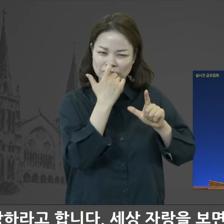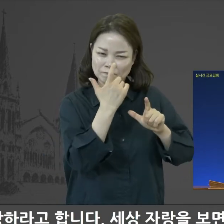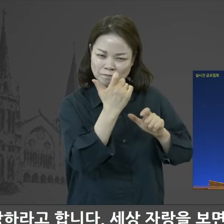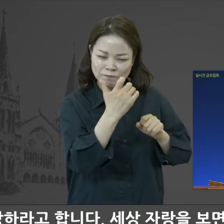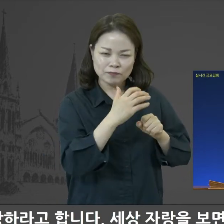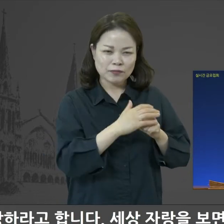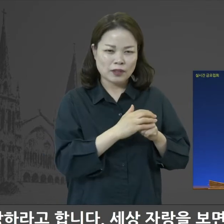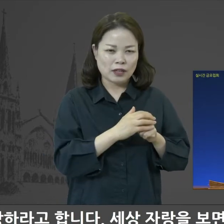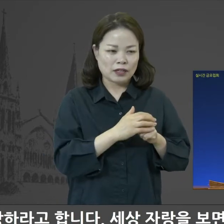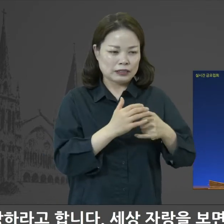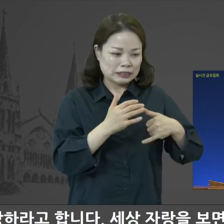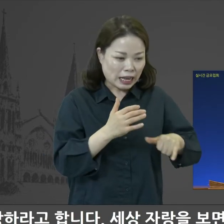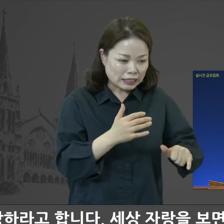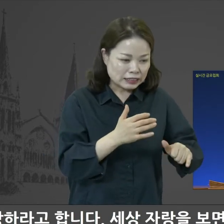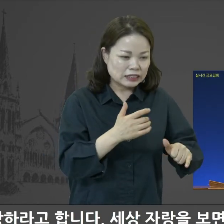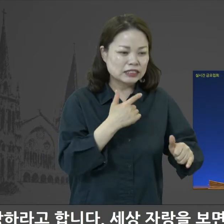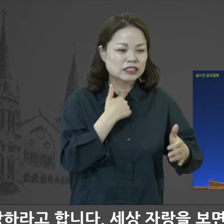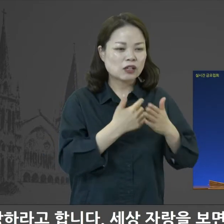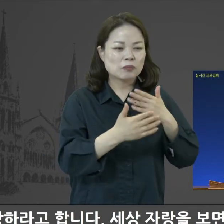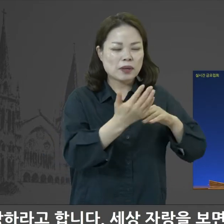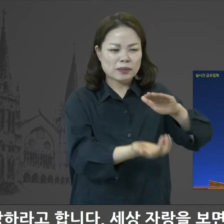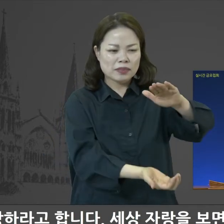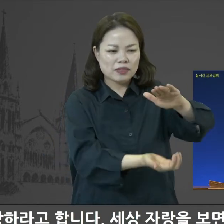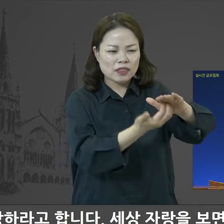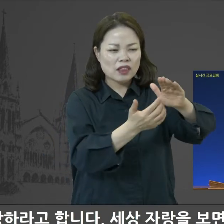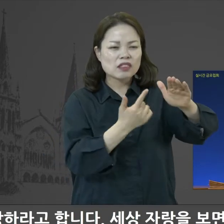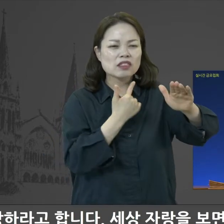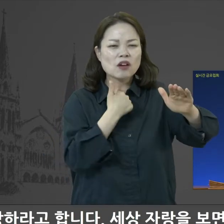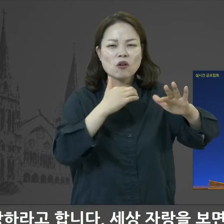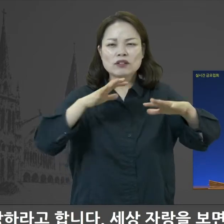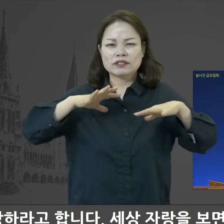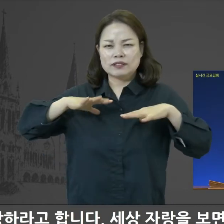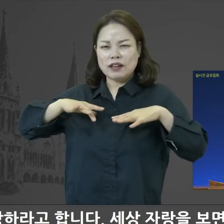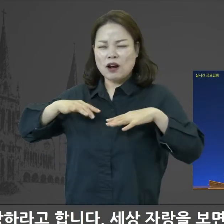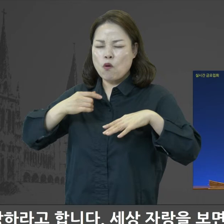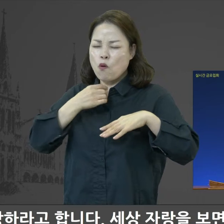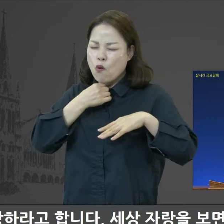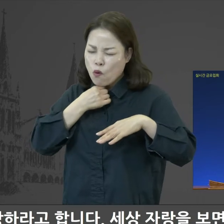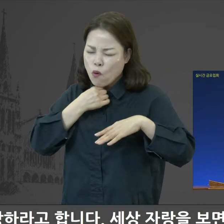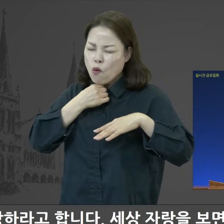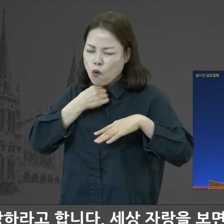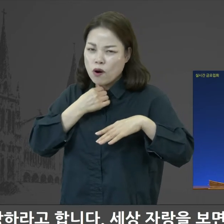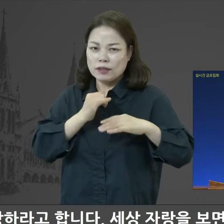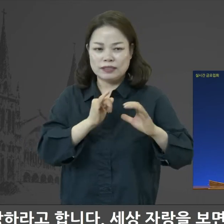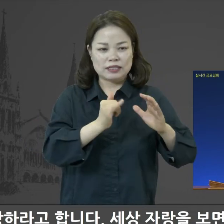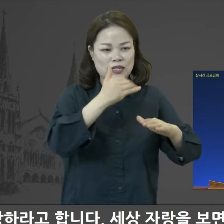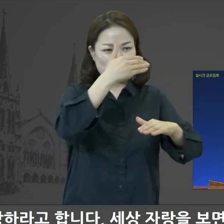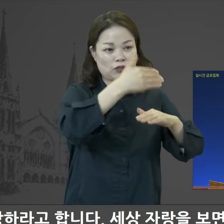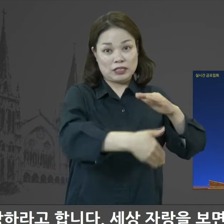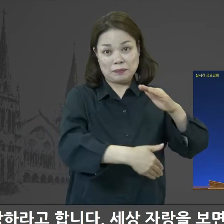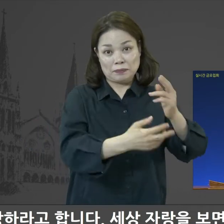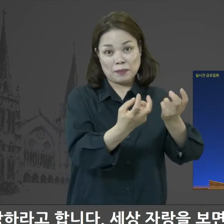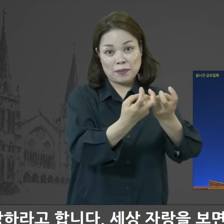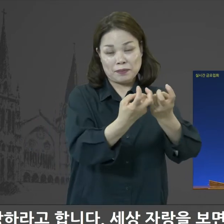자신이 이룬 업적, 이런 것들을 자랑하고 그것을 자랑하기 위해서 많이 추구하죠. 이게 이제 세속의 방법입니다.